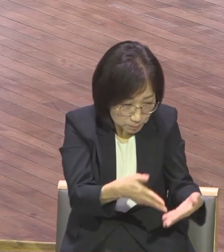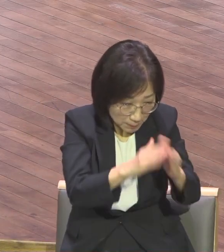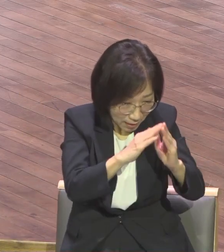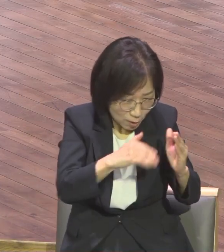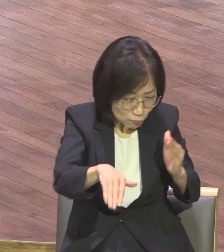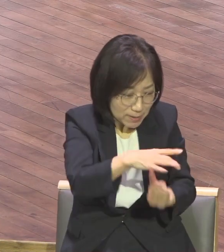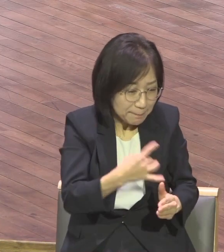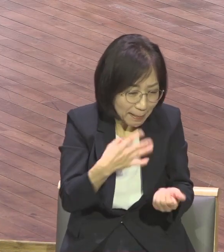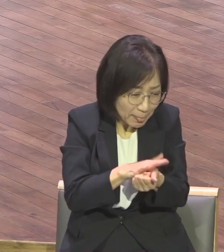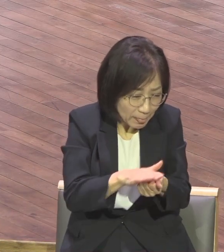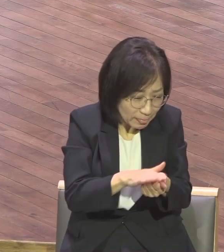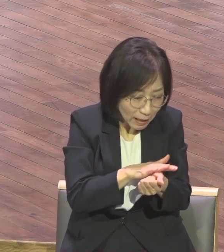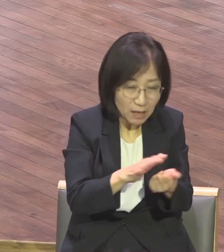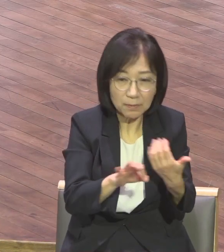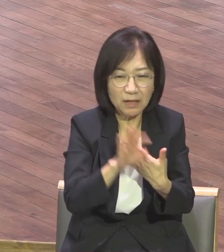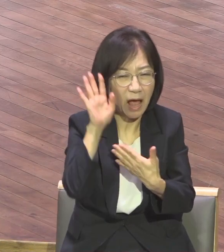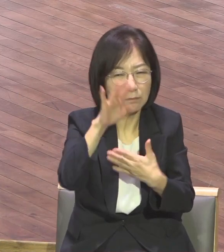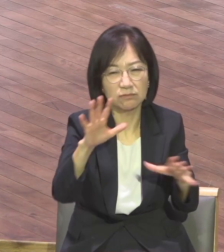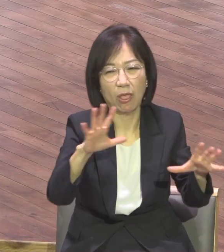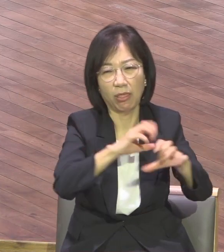그 조직은 사멸한다